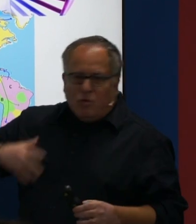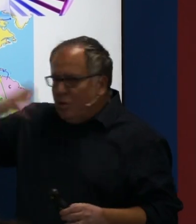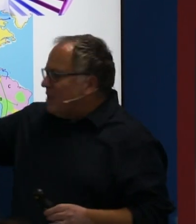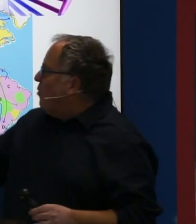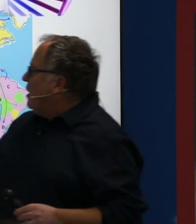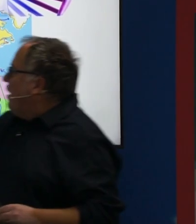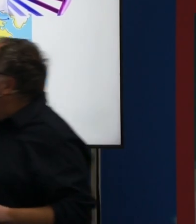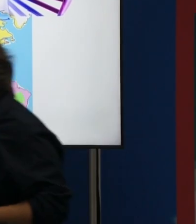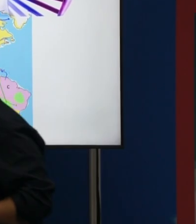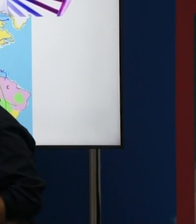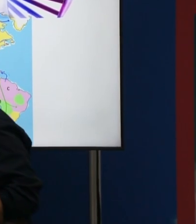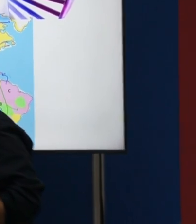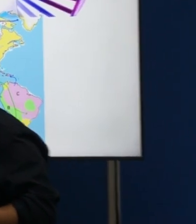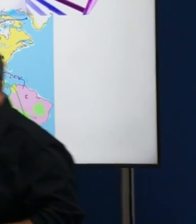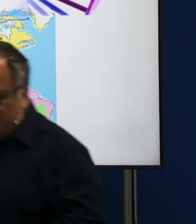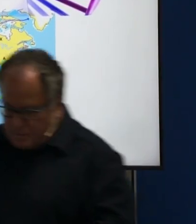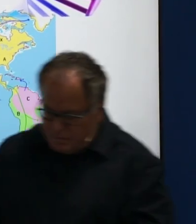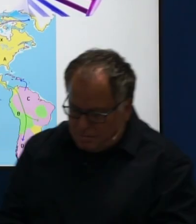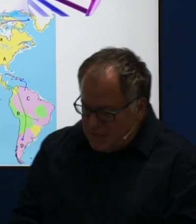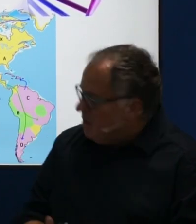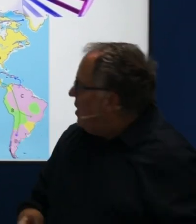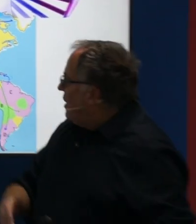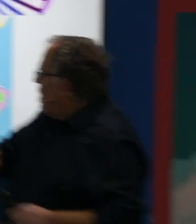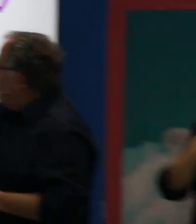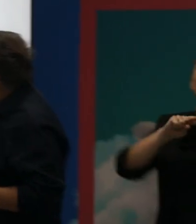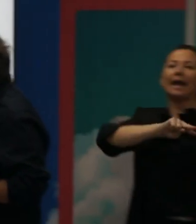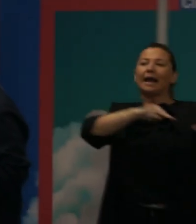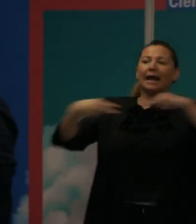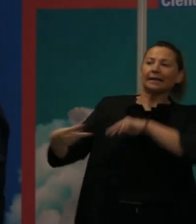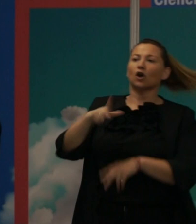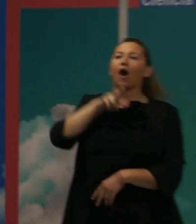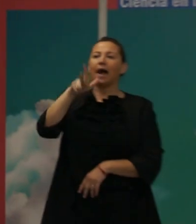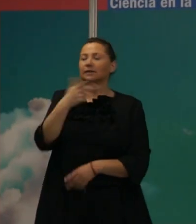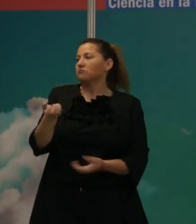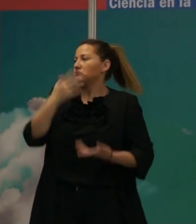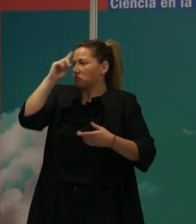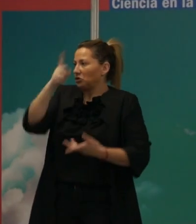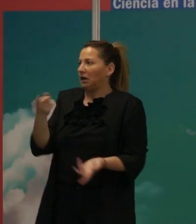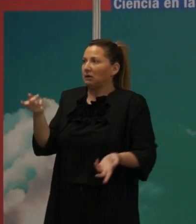Juan, tu pasaporte genético es el H. El que haya nacido, yo no sé,